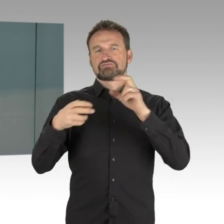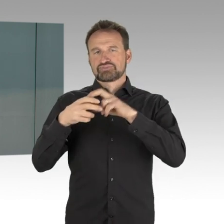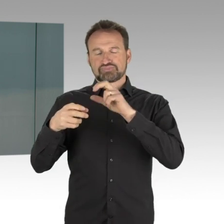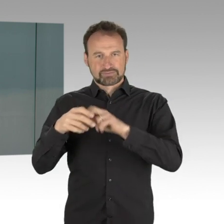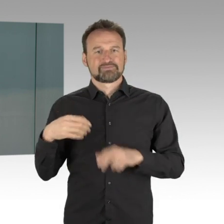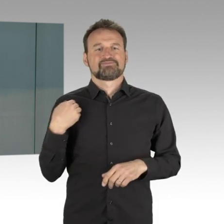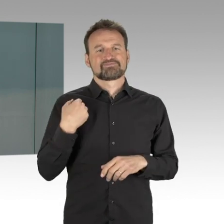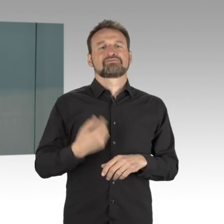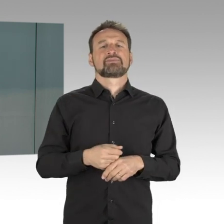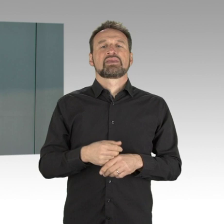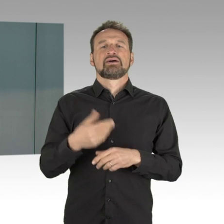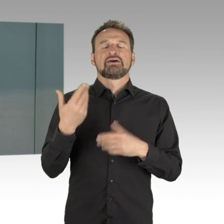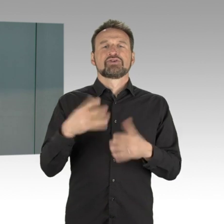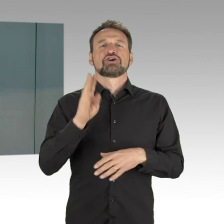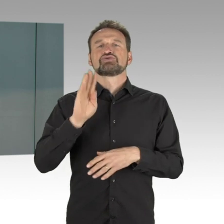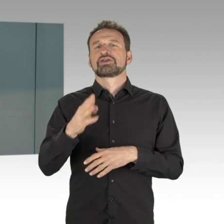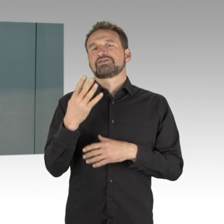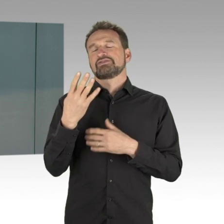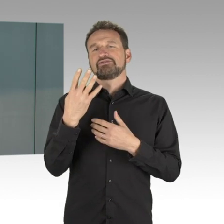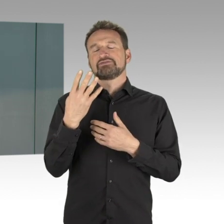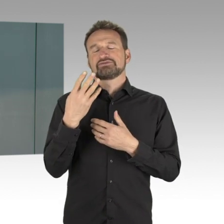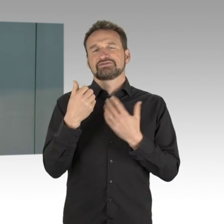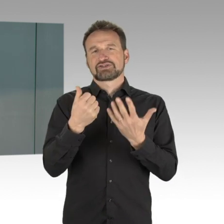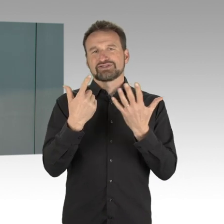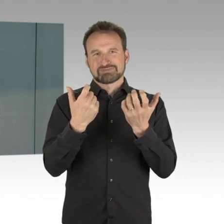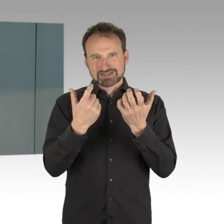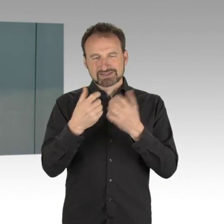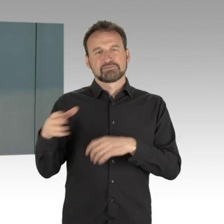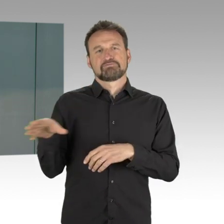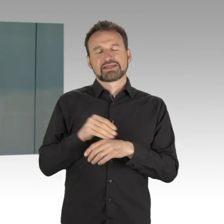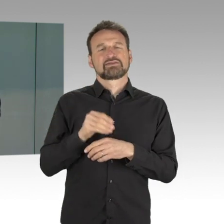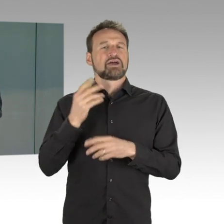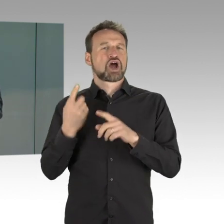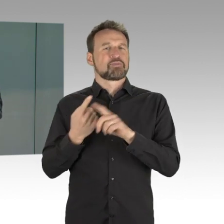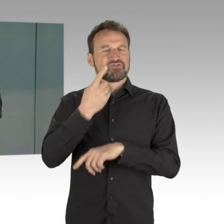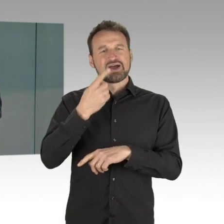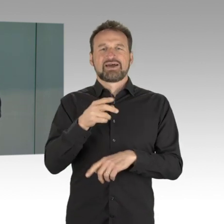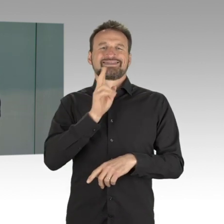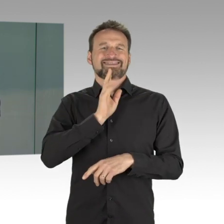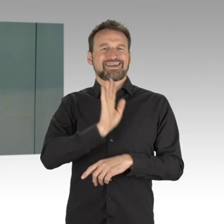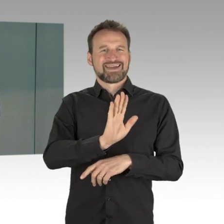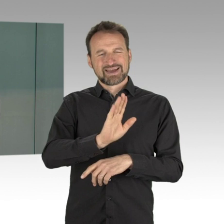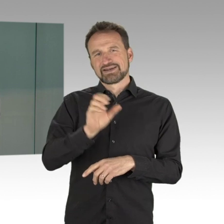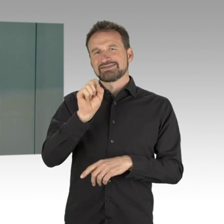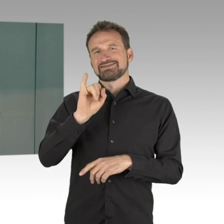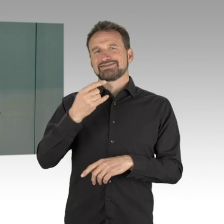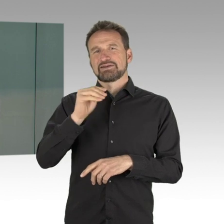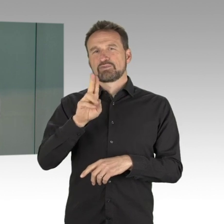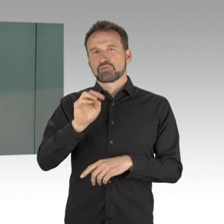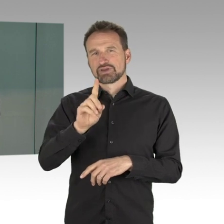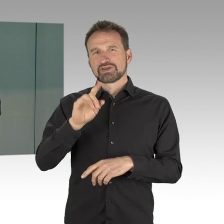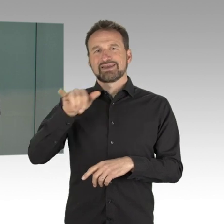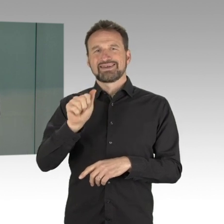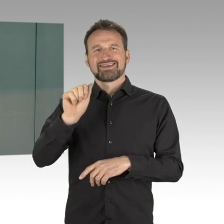Jähn in der Mission Saljut 31 zur Raumstation Saljut 6, wo sie die